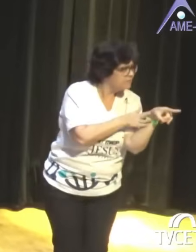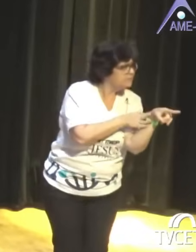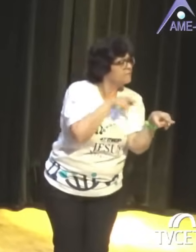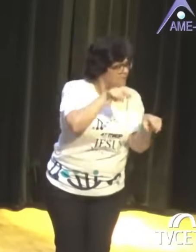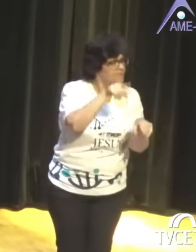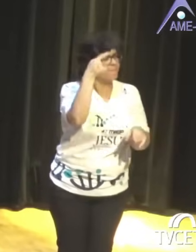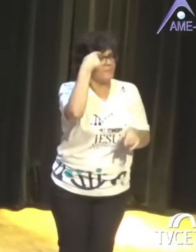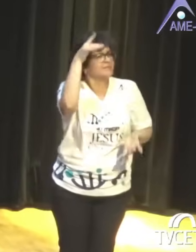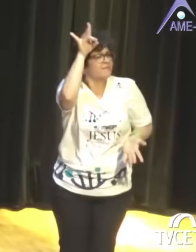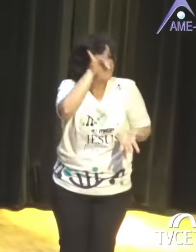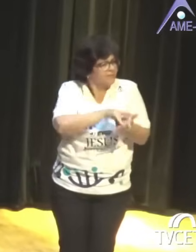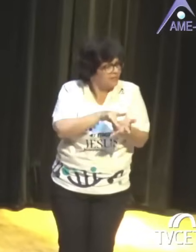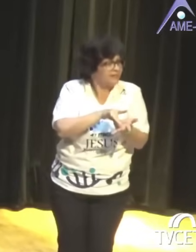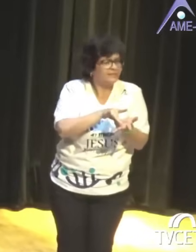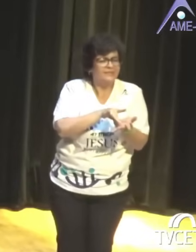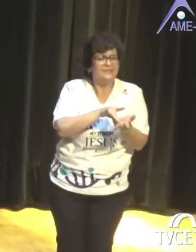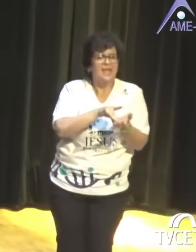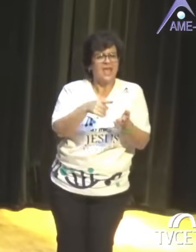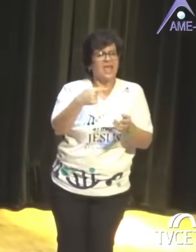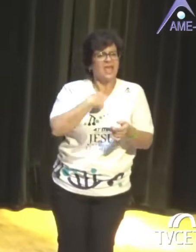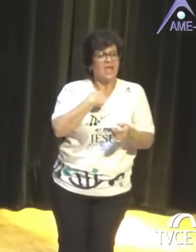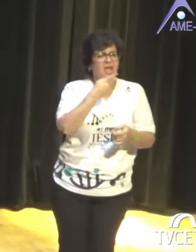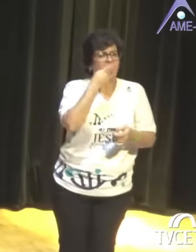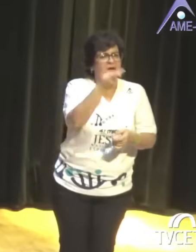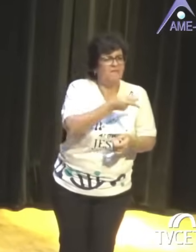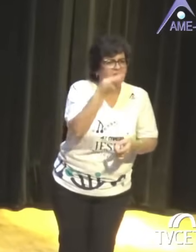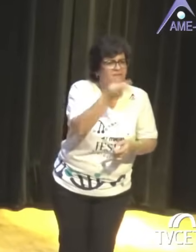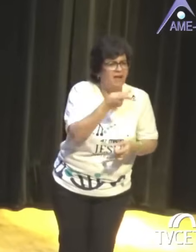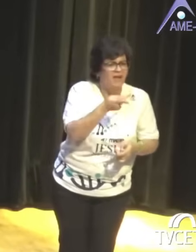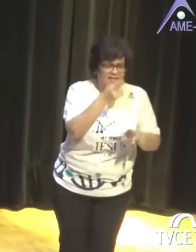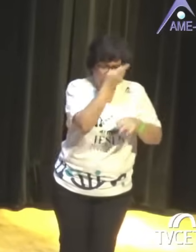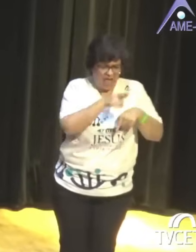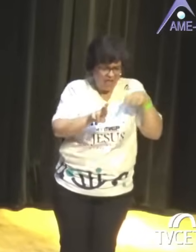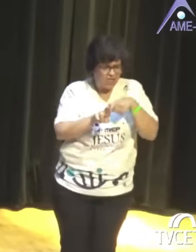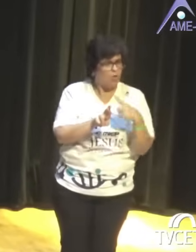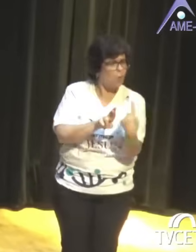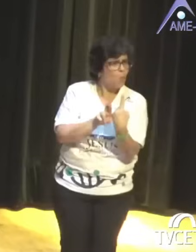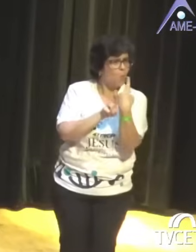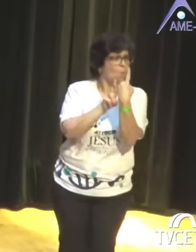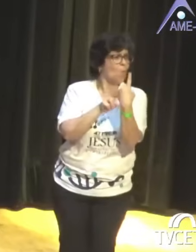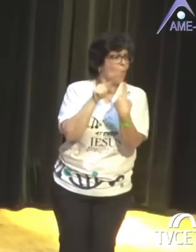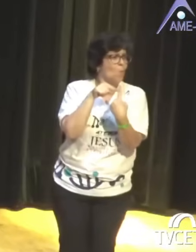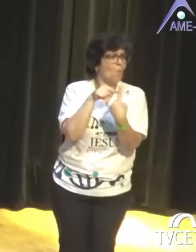você acha realmente que eu tô falando de aspecto religioso